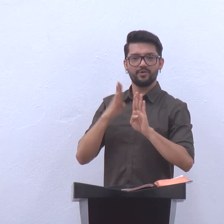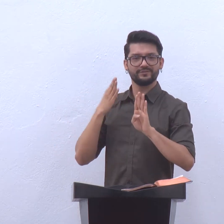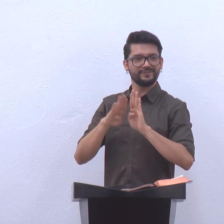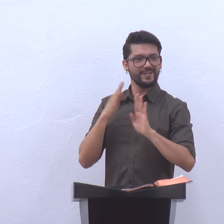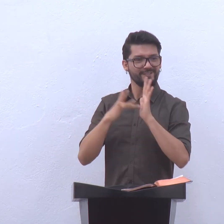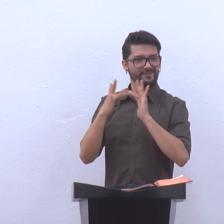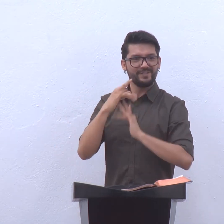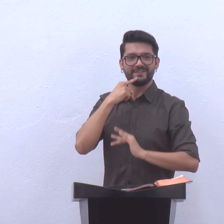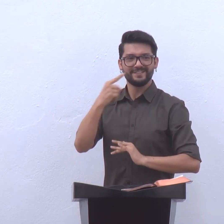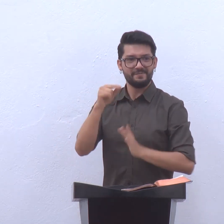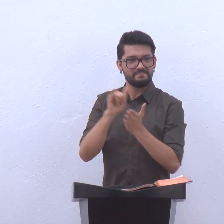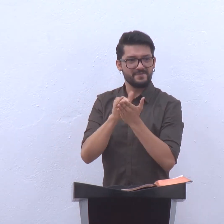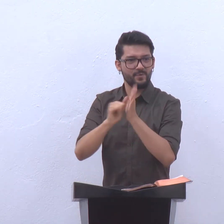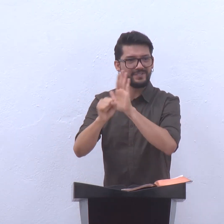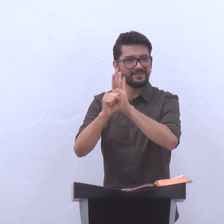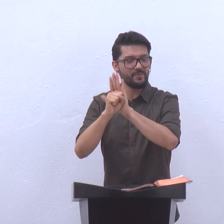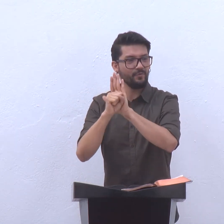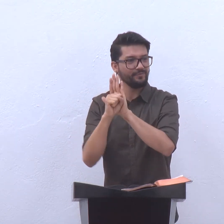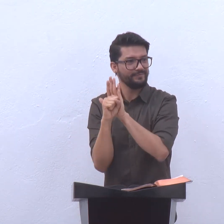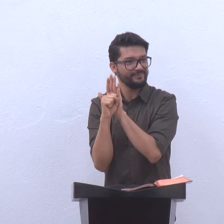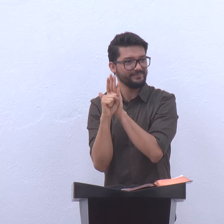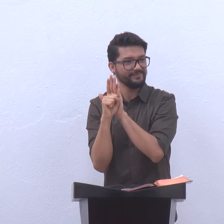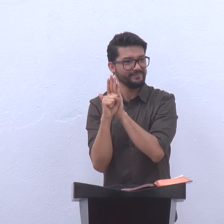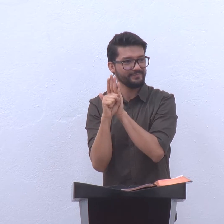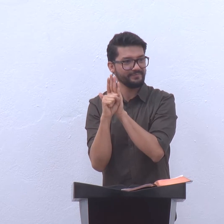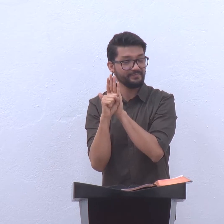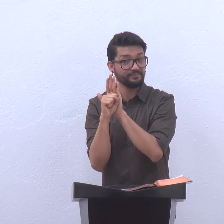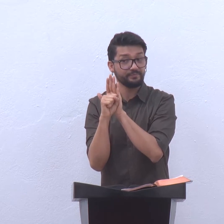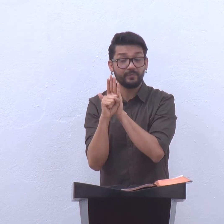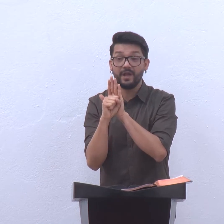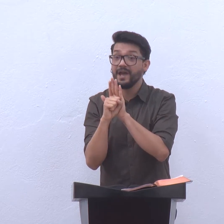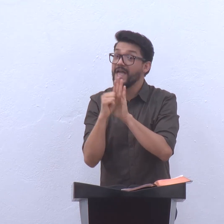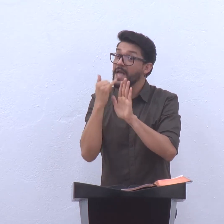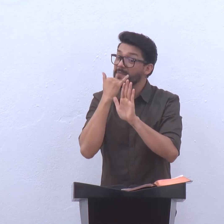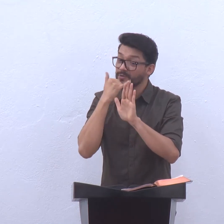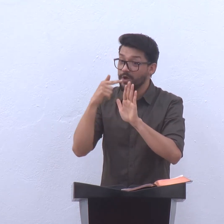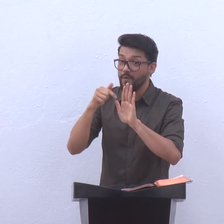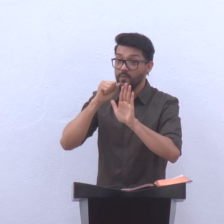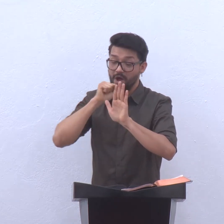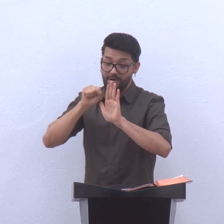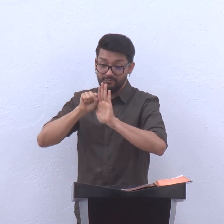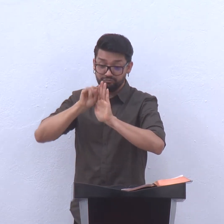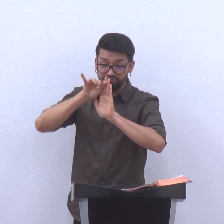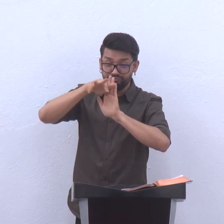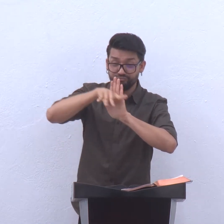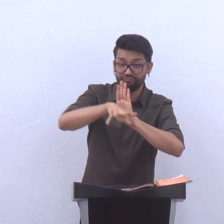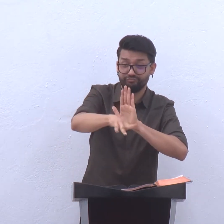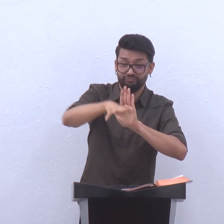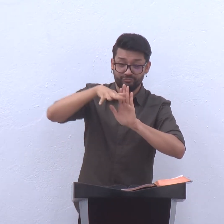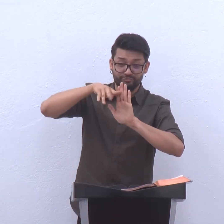salen? Por la puerta. ¿Y quién es la puerta? Cristo, ¿verdad? Él es la puerta. De allí